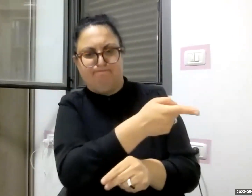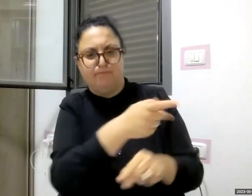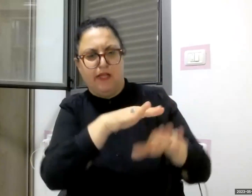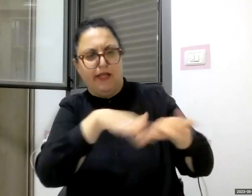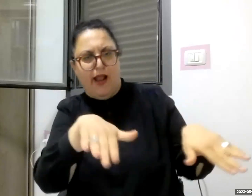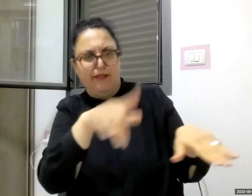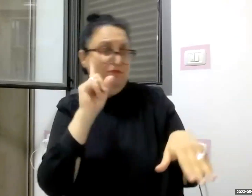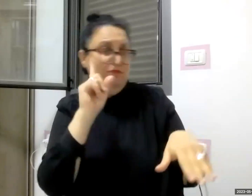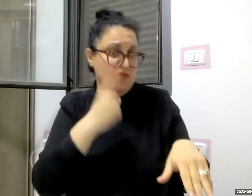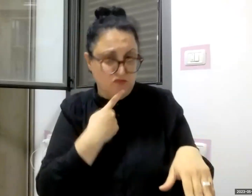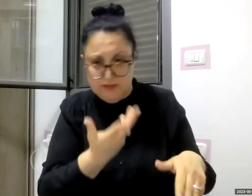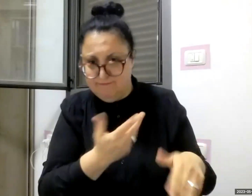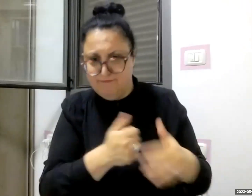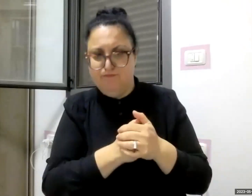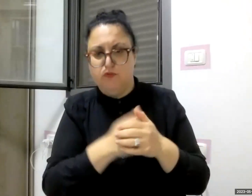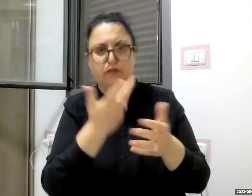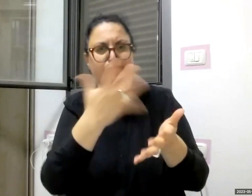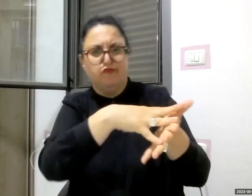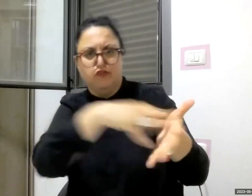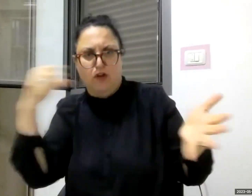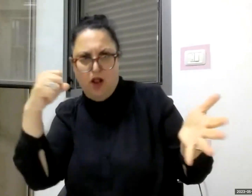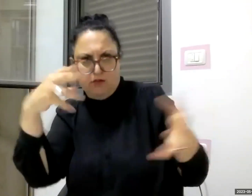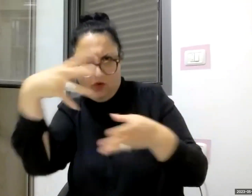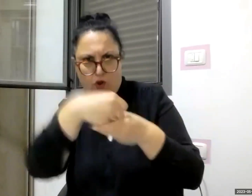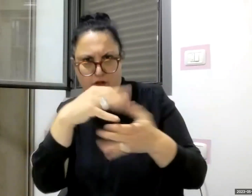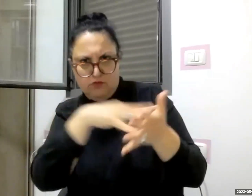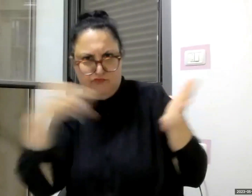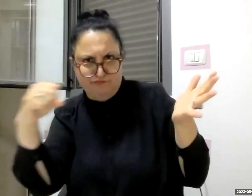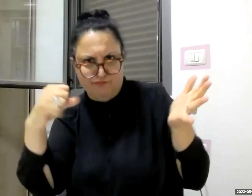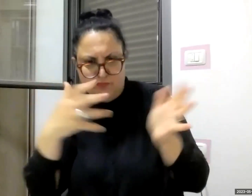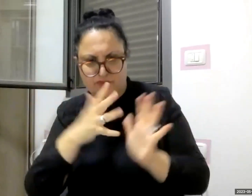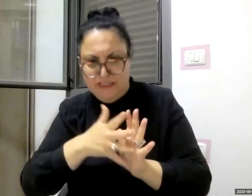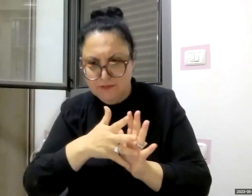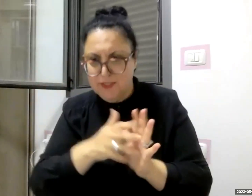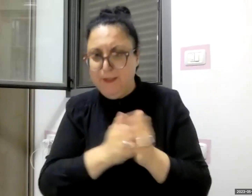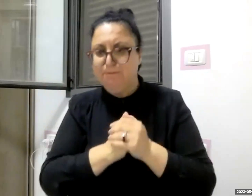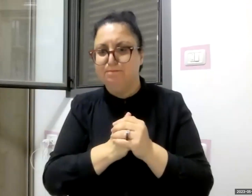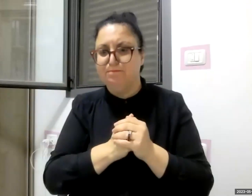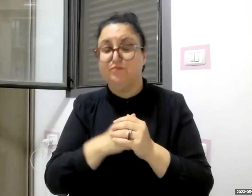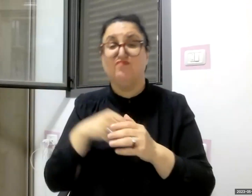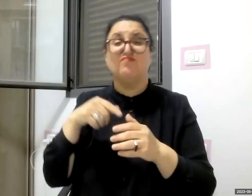לנרמל את הילדים החרשים, תוך שלילת שפת הסימנים,